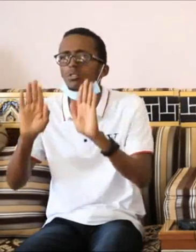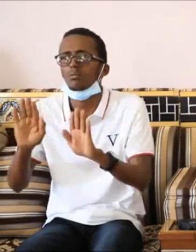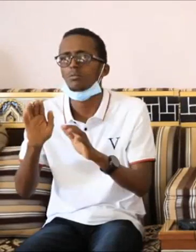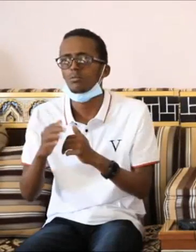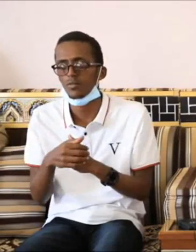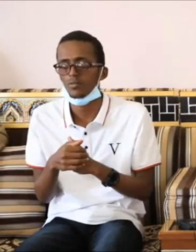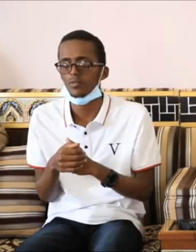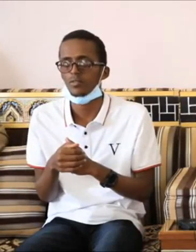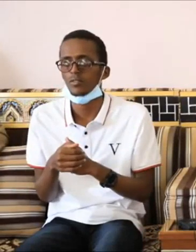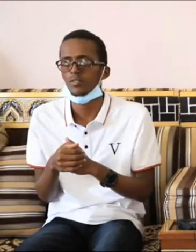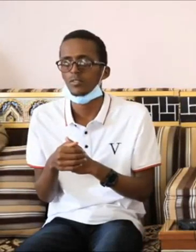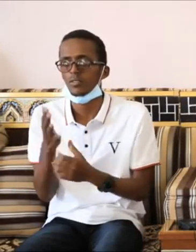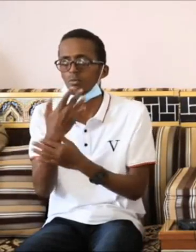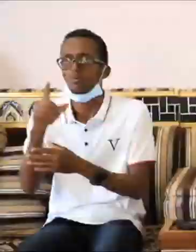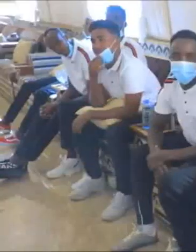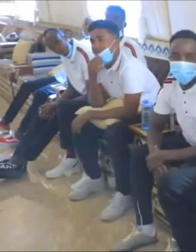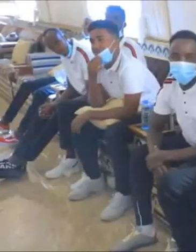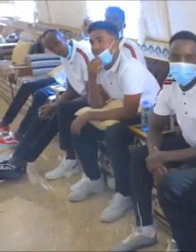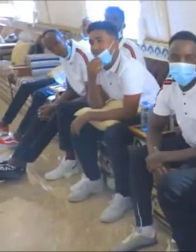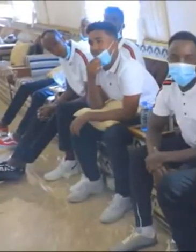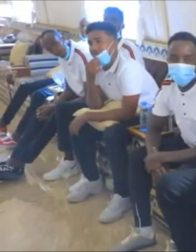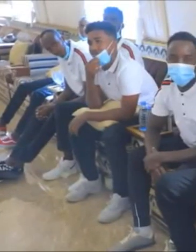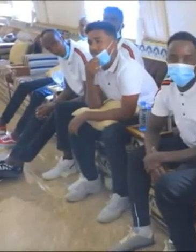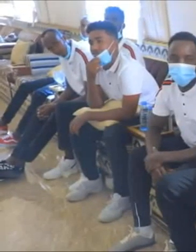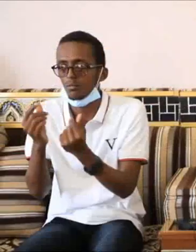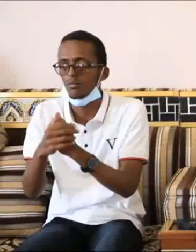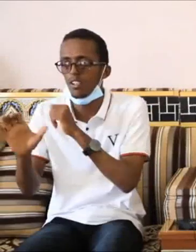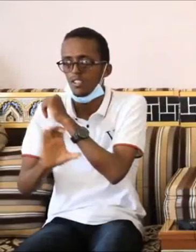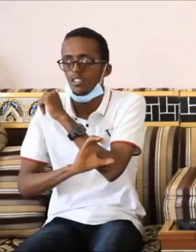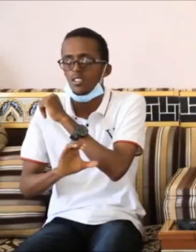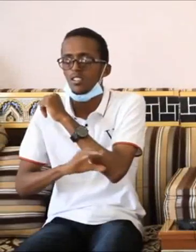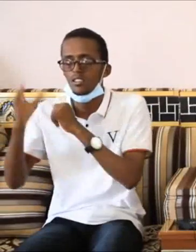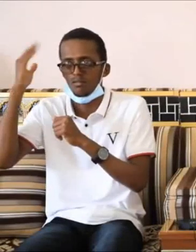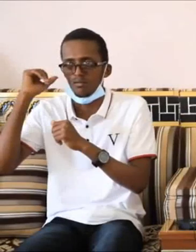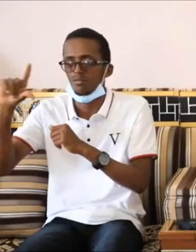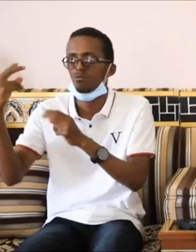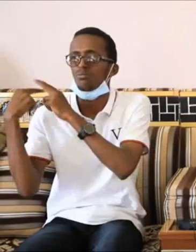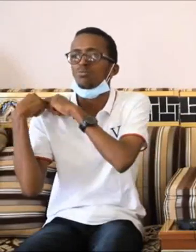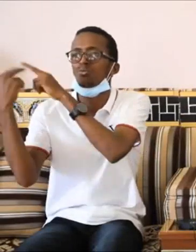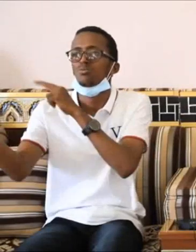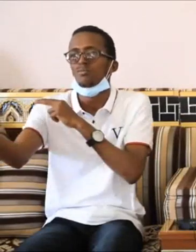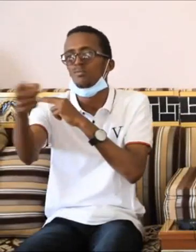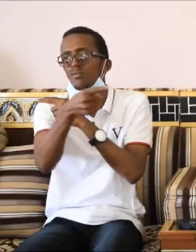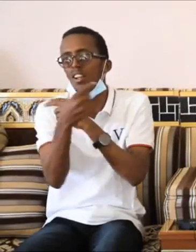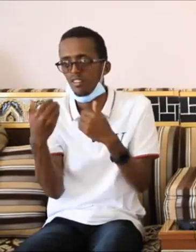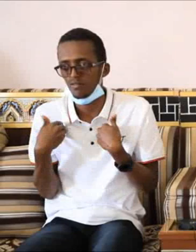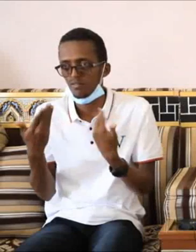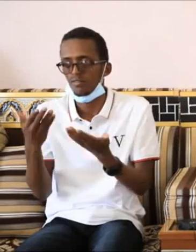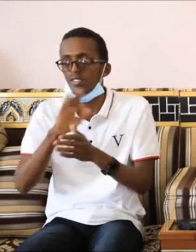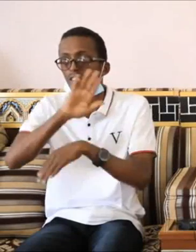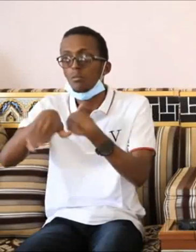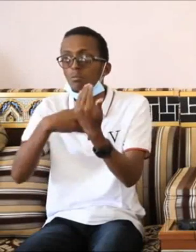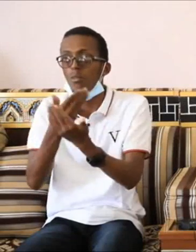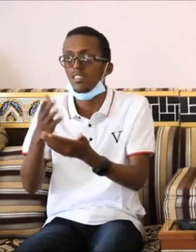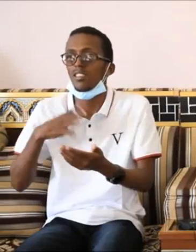ta kale waxaan ilaahay ka rajaynayaa inaad idinku halkaa ka sii wadaan xilliyan baad fuulaya inaad dhammaan dadka baahaya